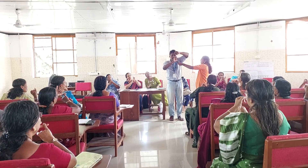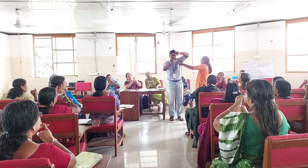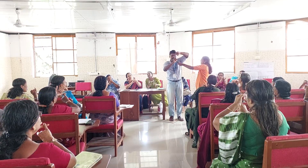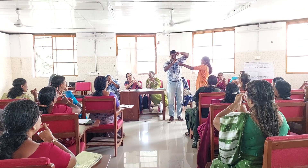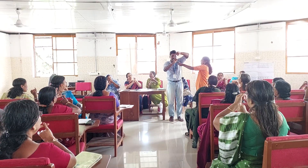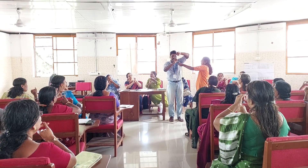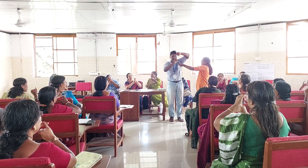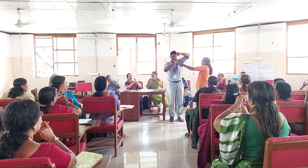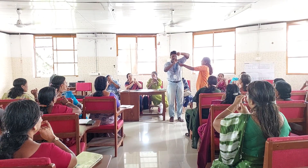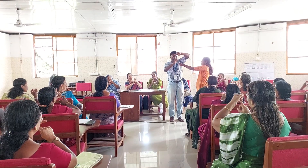ടി.